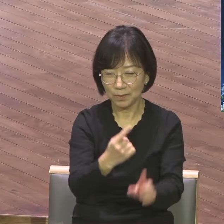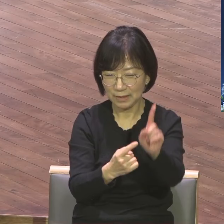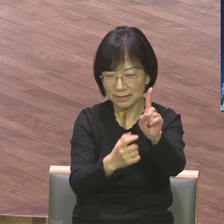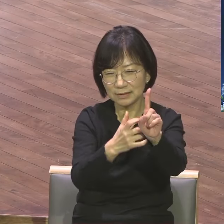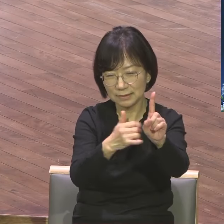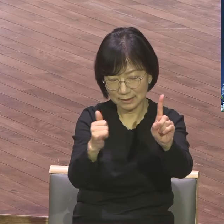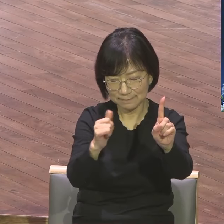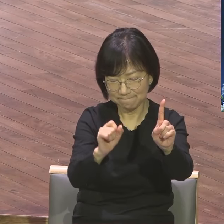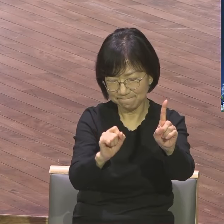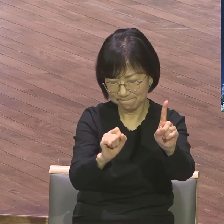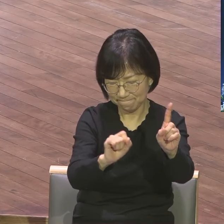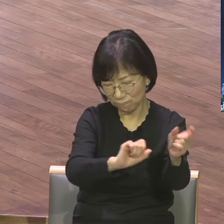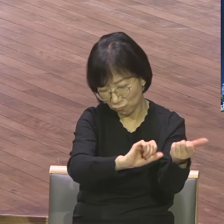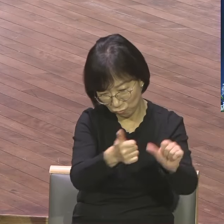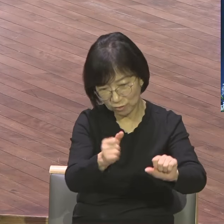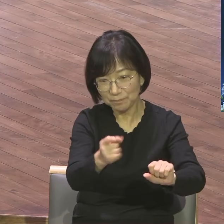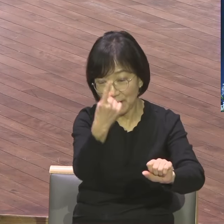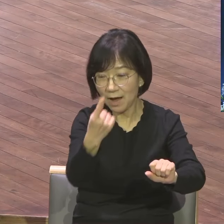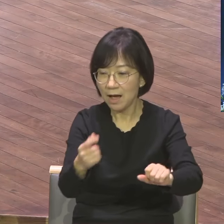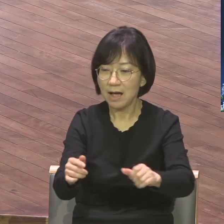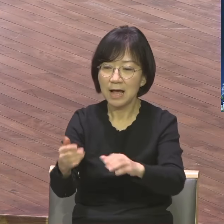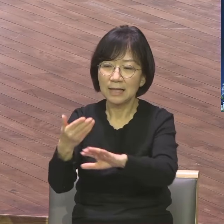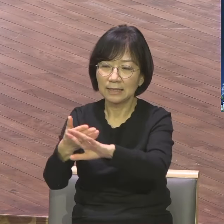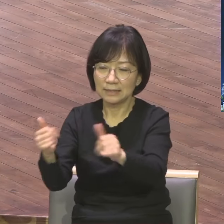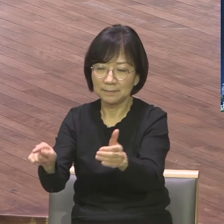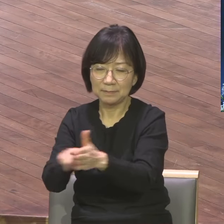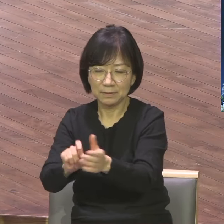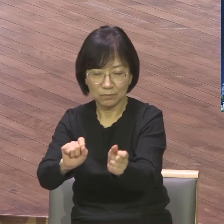다시 일어나게 됐습니다. 그런데